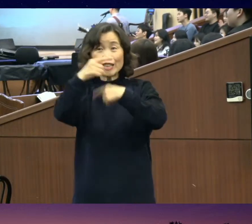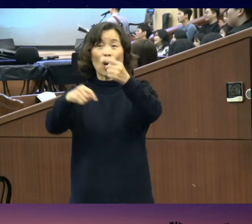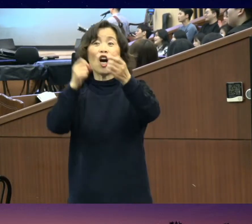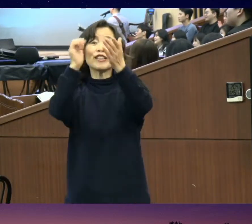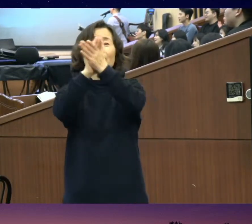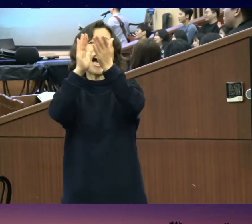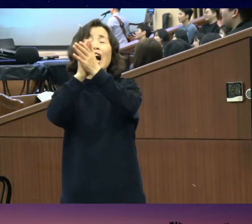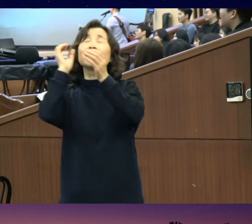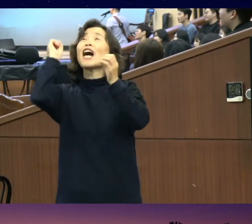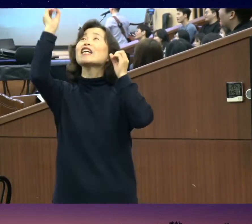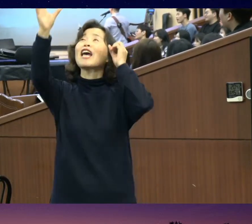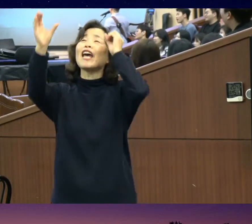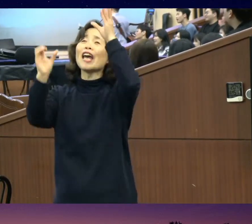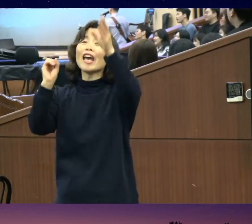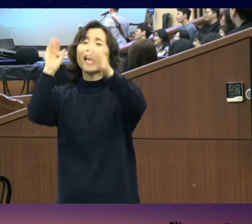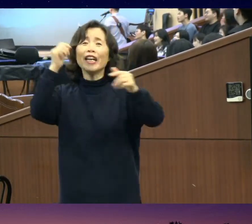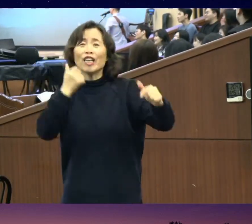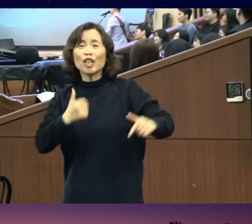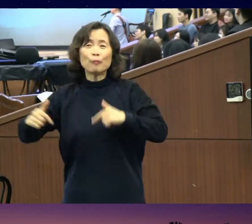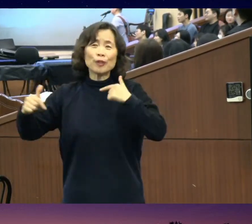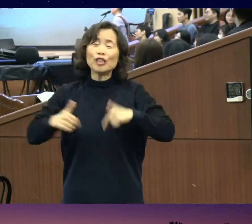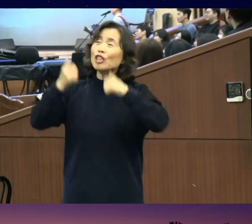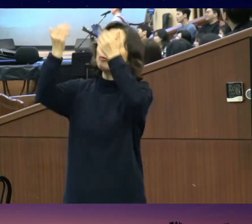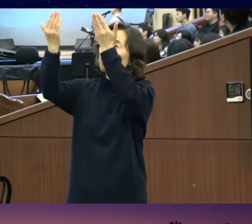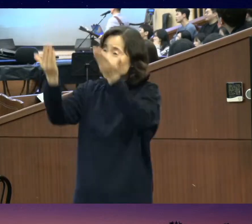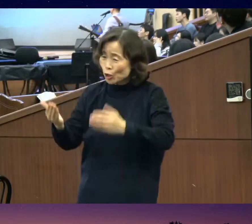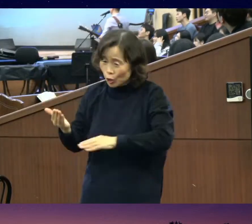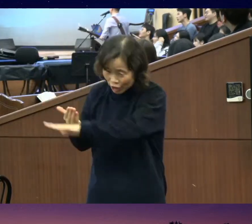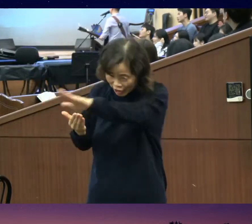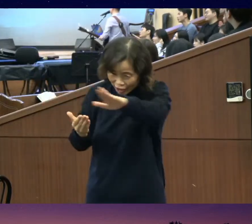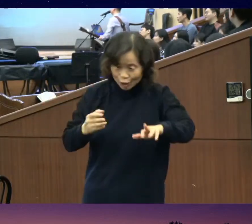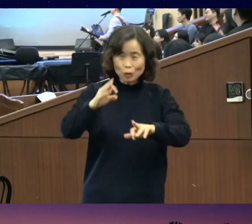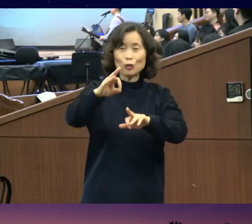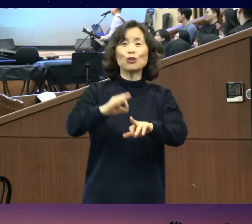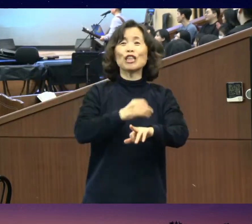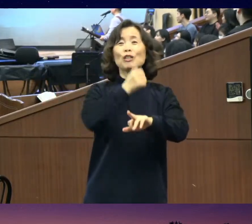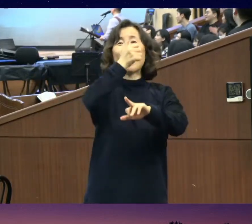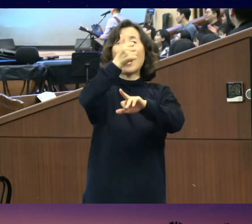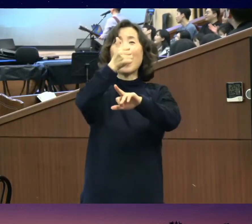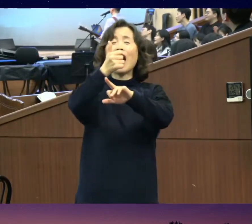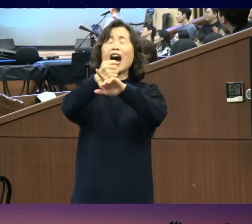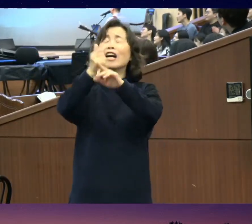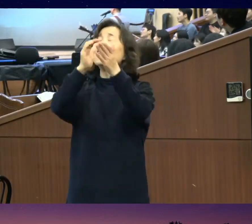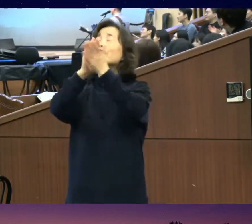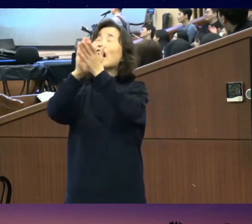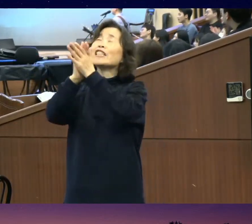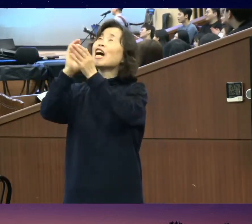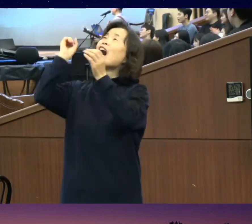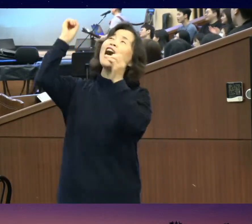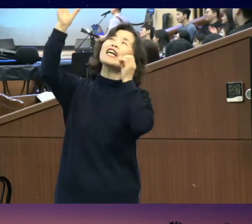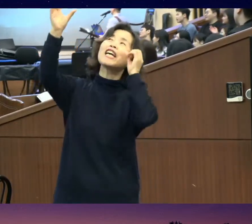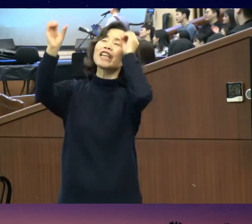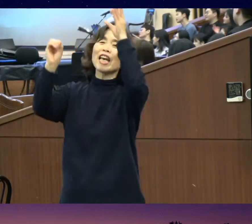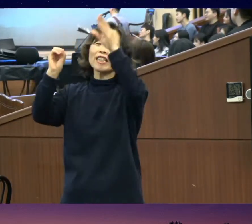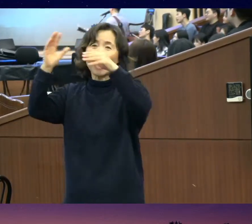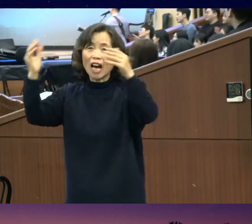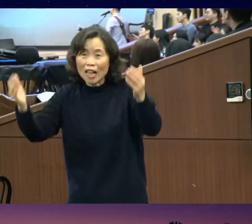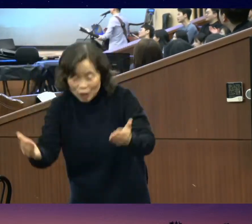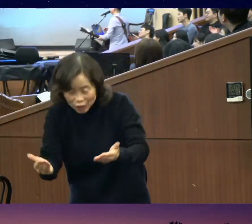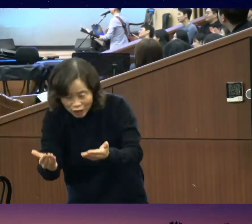소리쳐 찬양해 기쁨을 주시는 우리와 찬양의